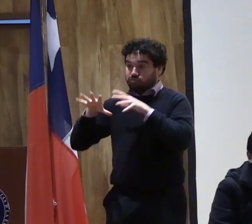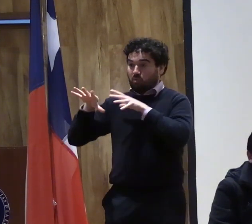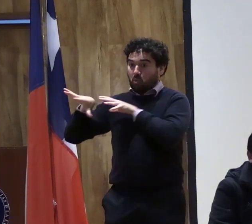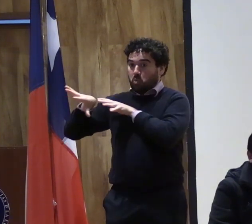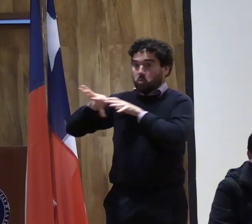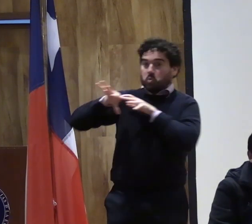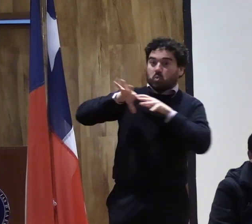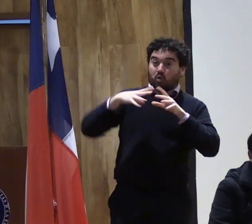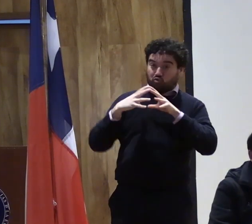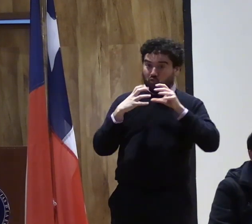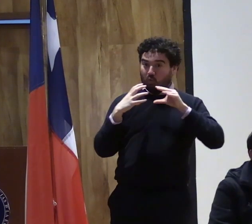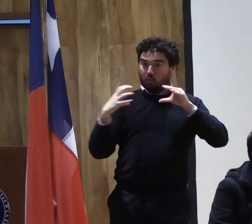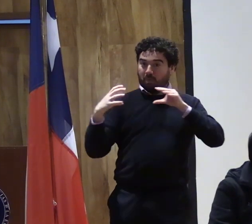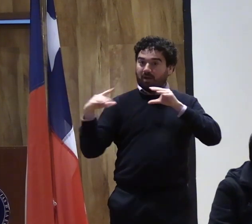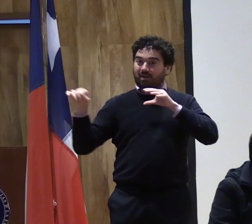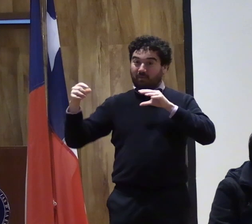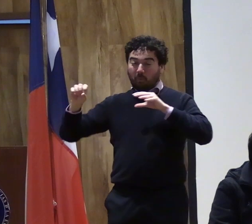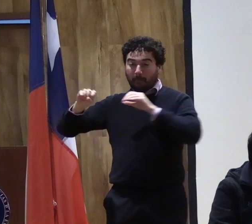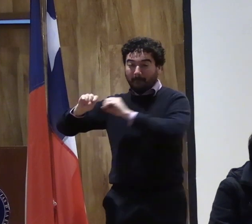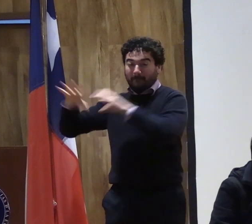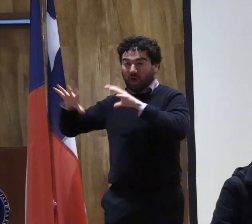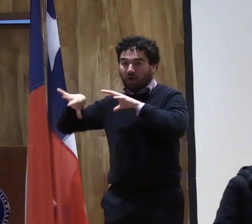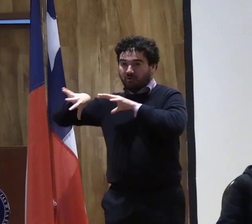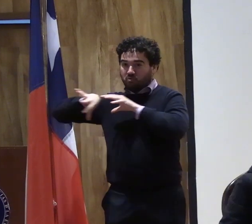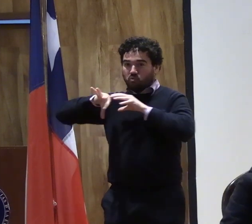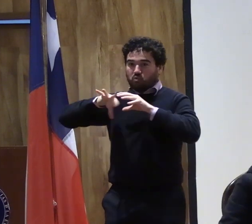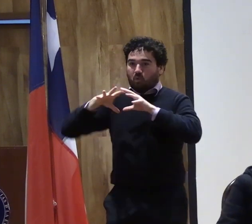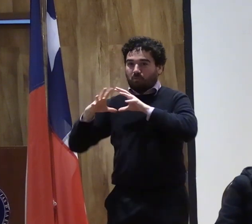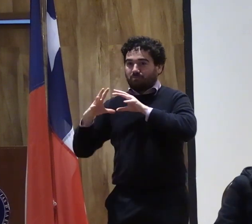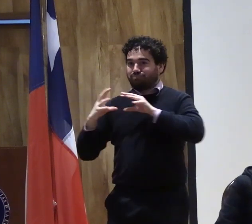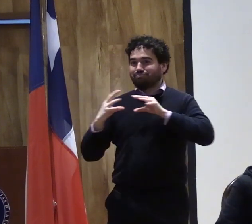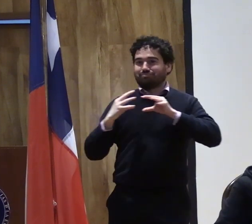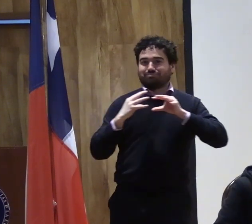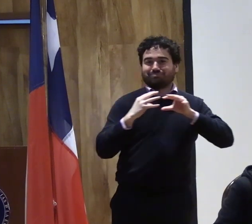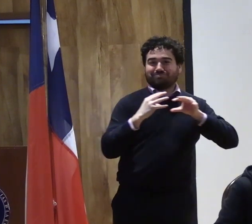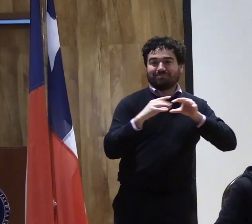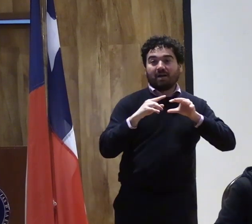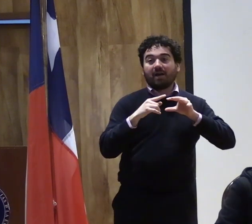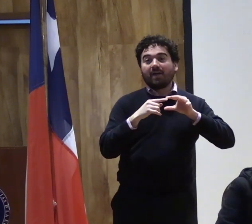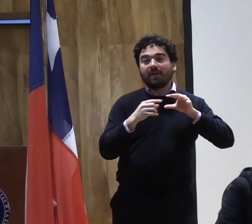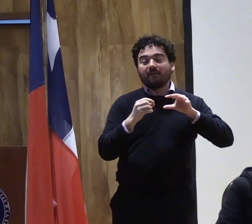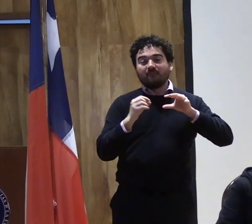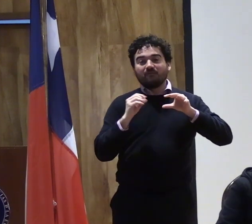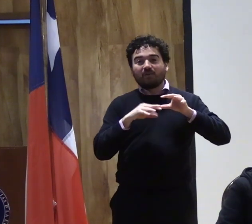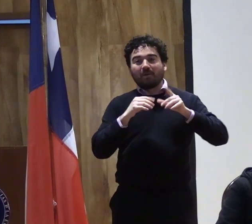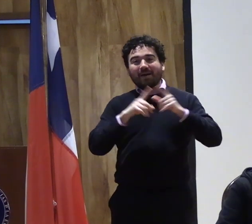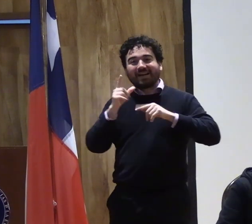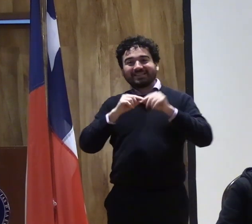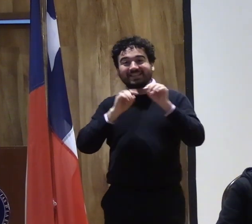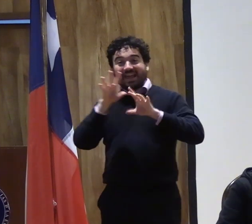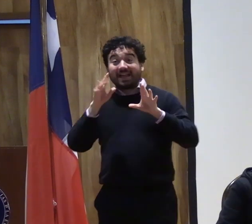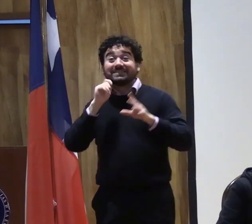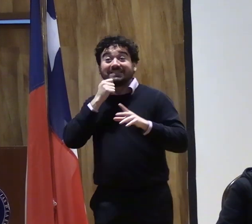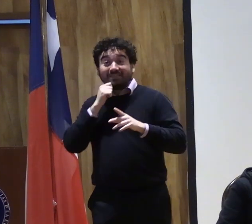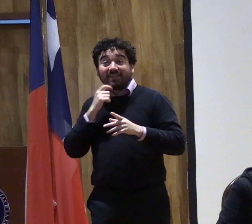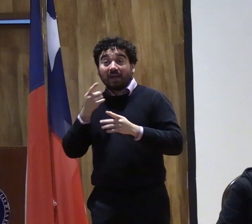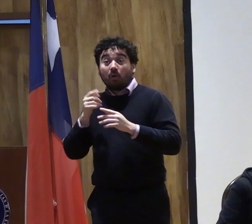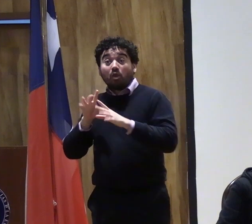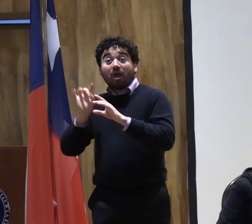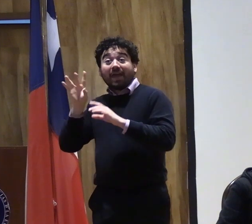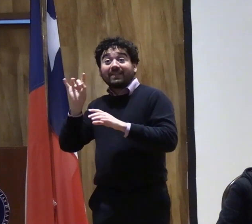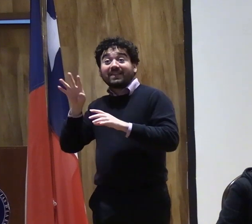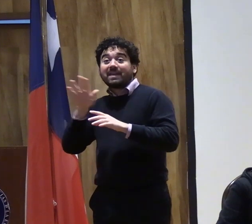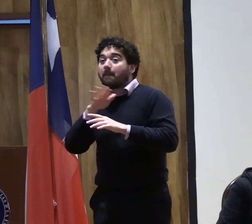la nube y logra formación estelar. Es decir, la muerte de una estrella gatilla formación